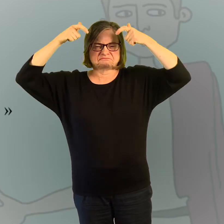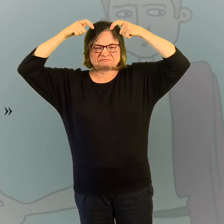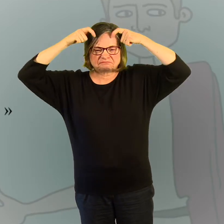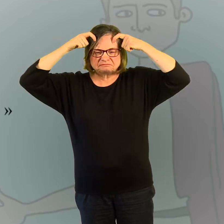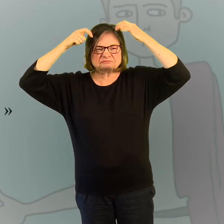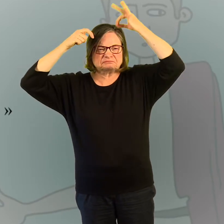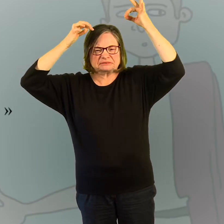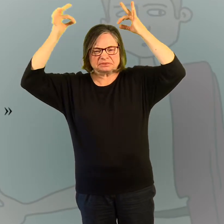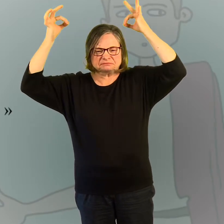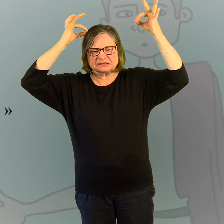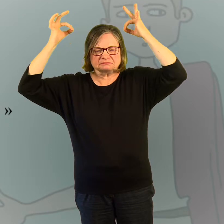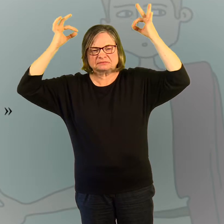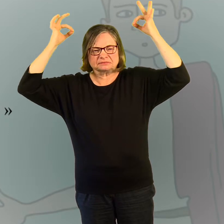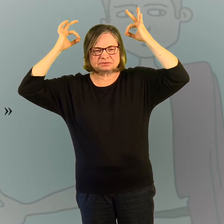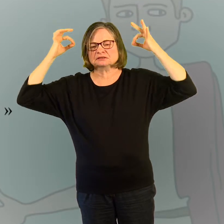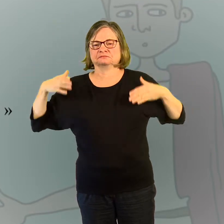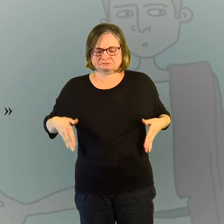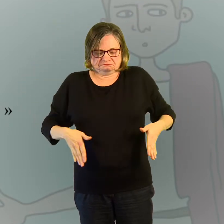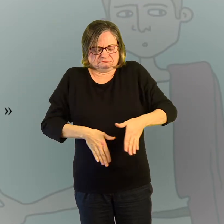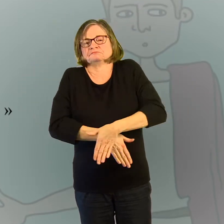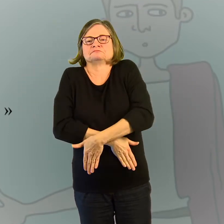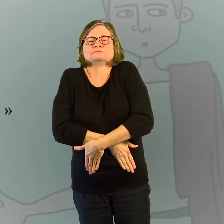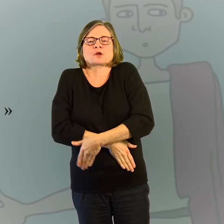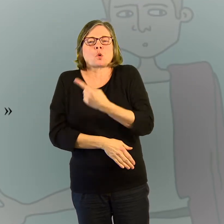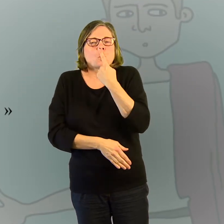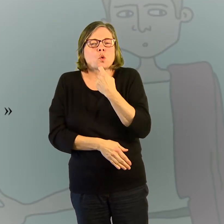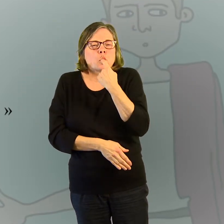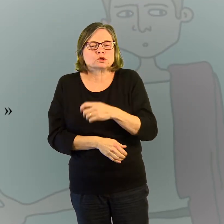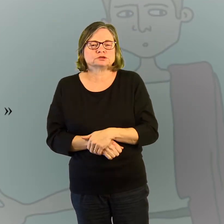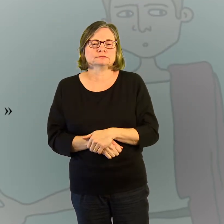porte la couronne d'épines et le vêtement rouge.